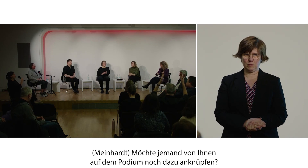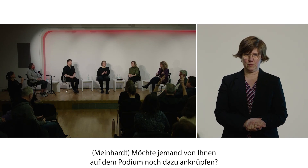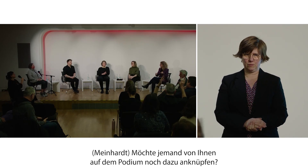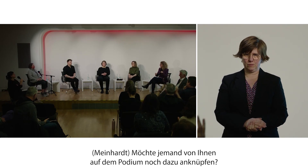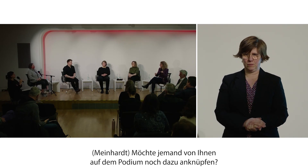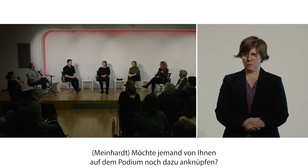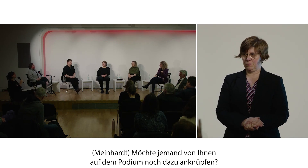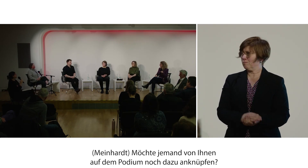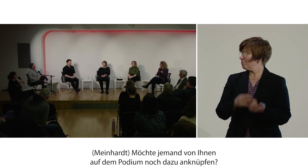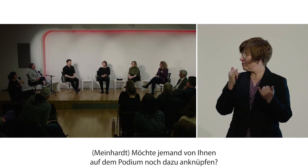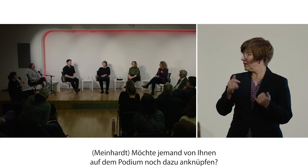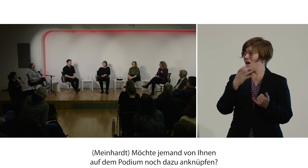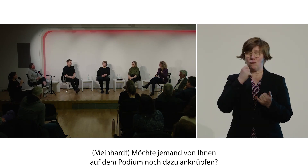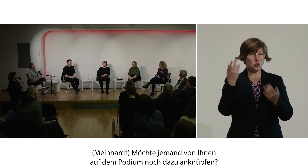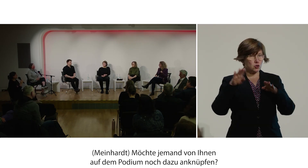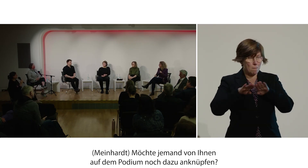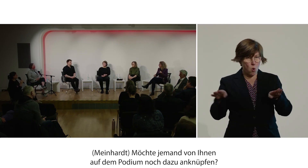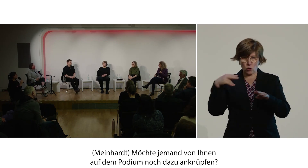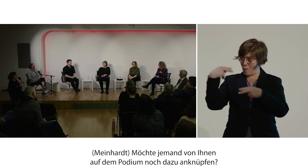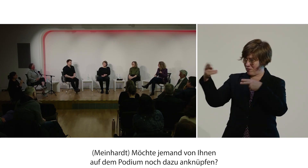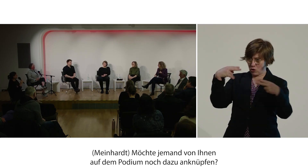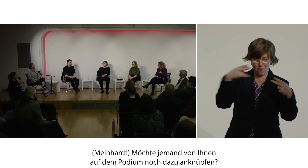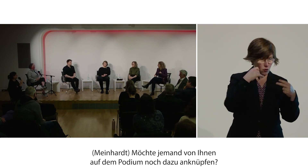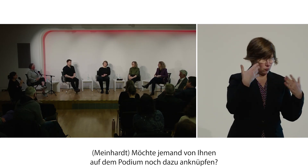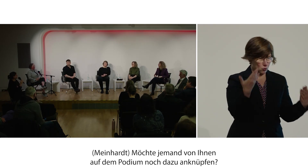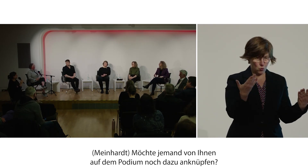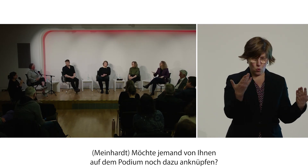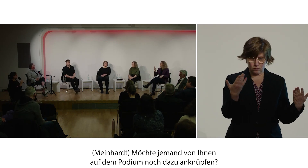Ich möchte jemand von Ihnen auf dem Podium noch dazu anknüpfen.